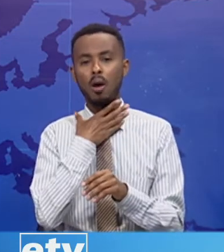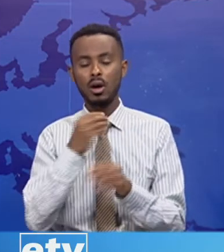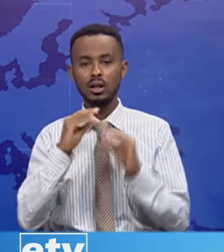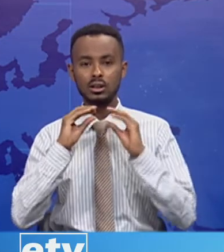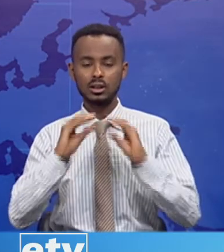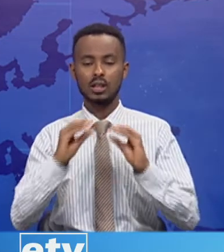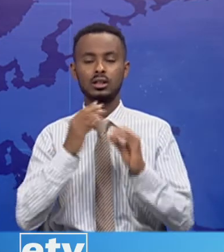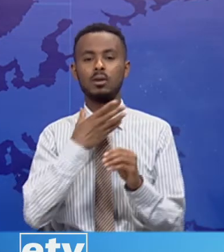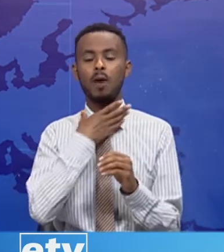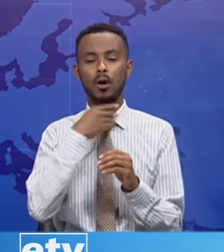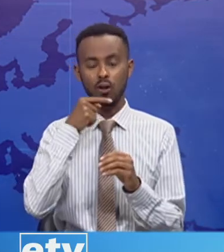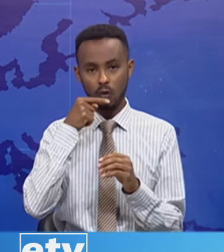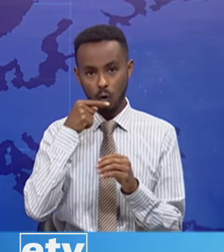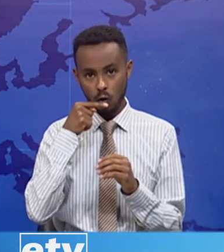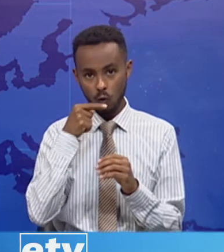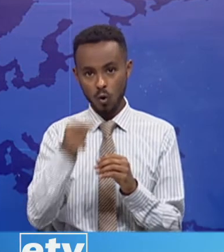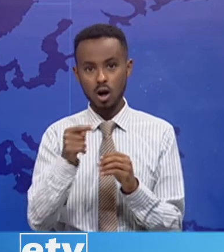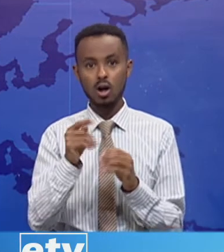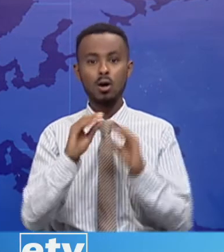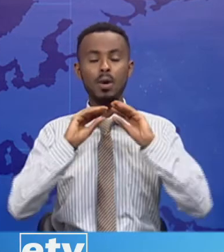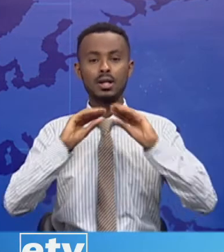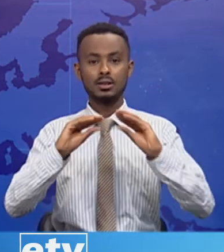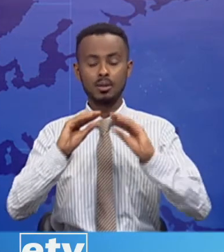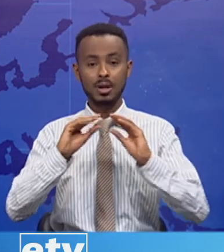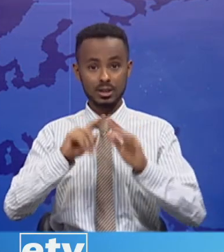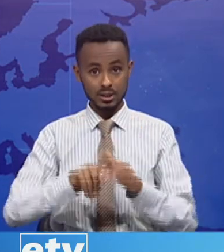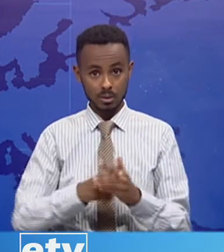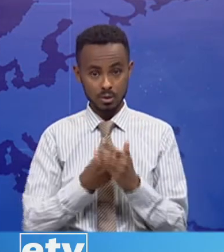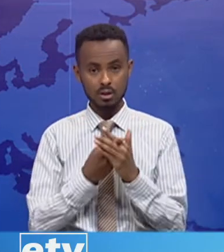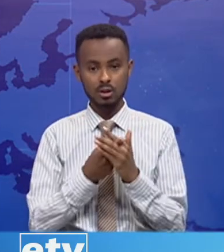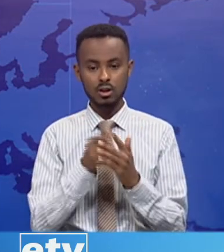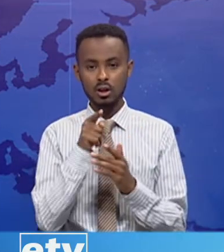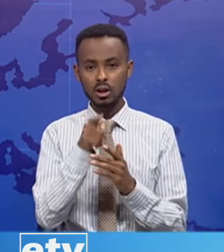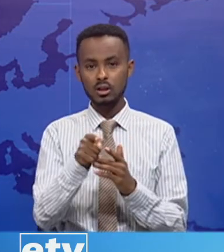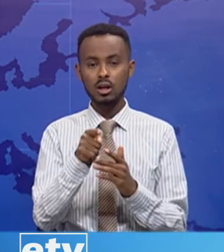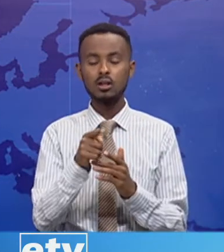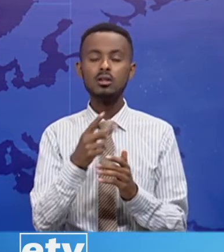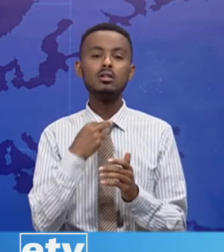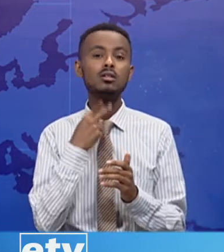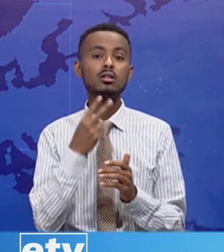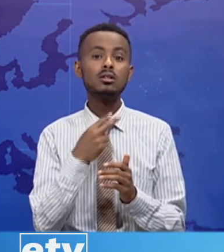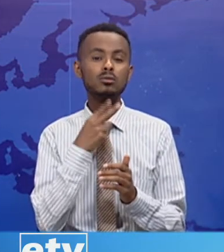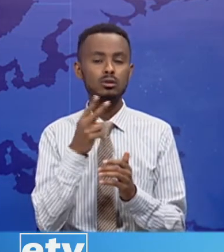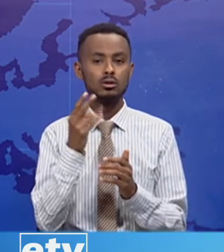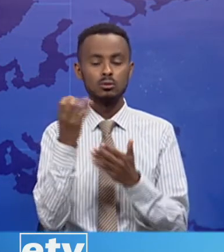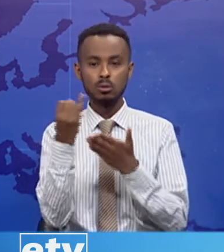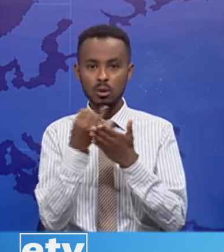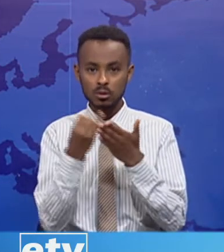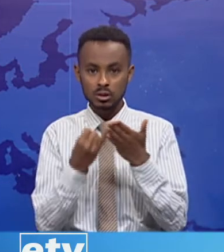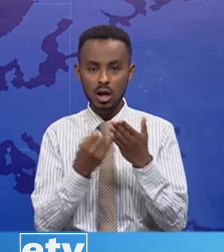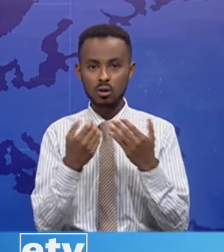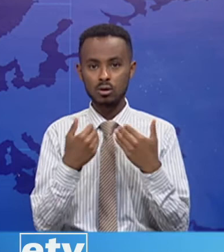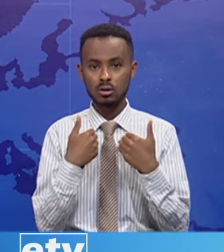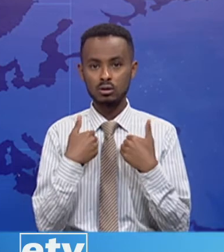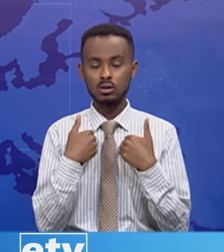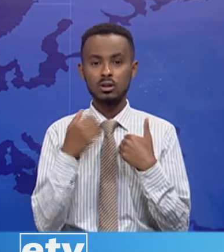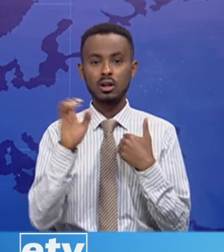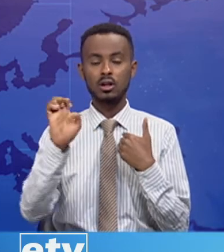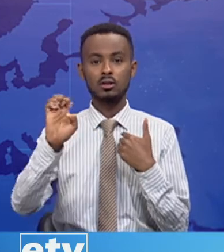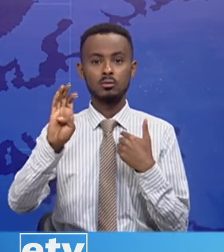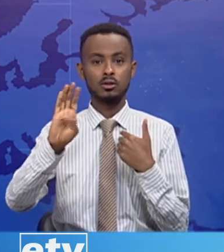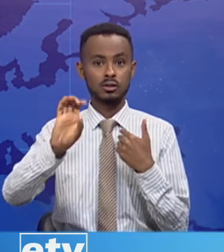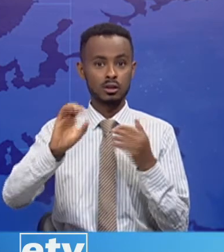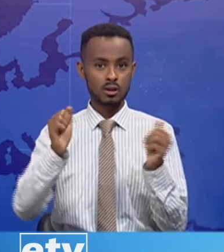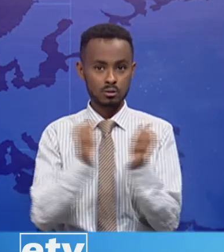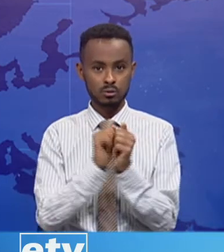ስናስተምር የአማርኛ ቋንቋ ማስተማር ስንጀምር የነዛን በድምጽ ወይም በምስል ያሉትን ከኢቢሲ ጋር